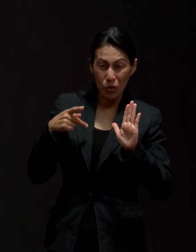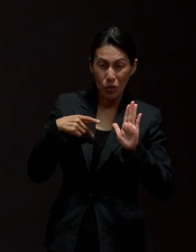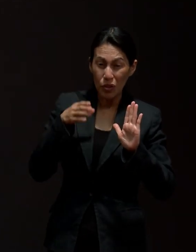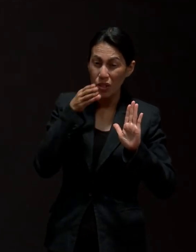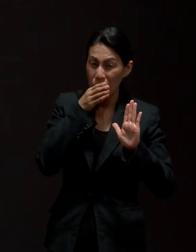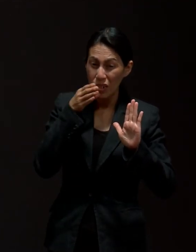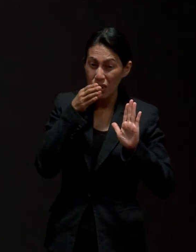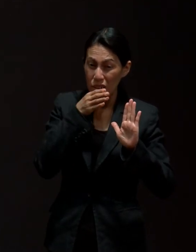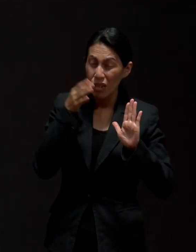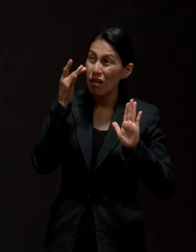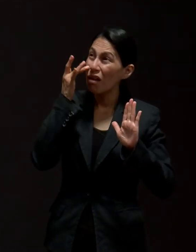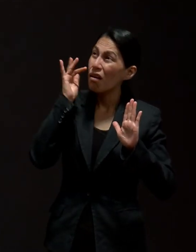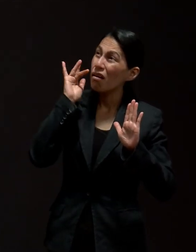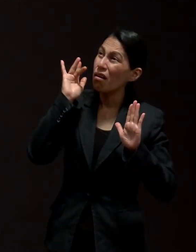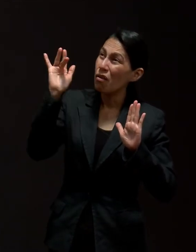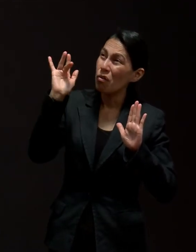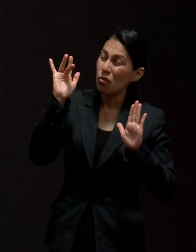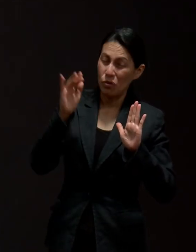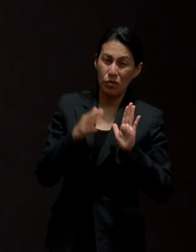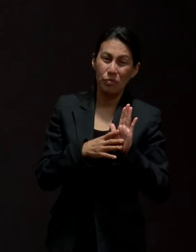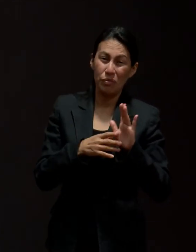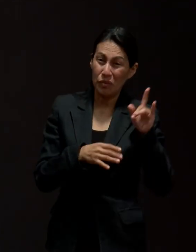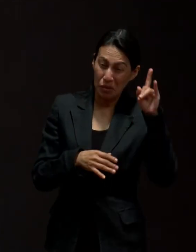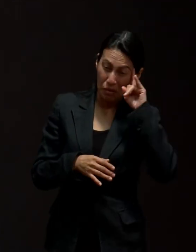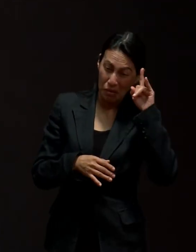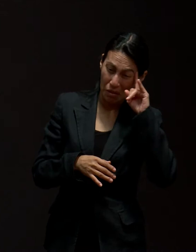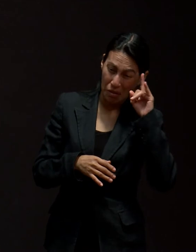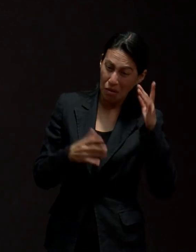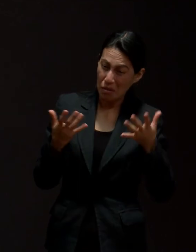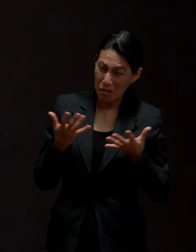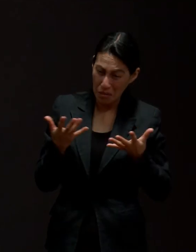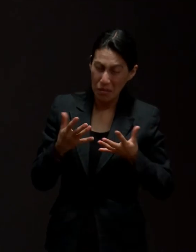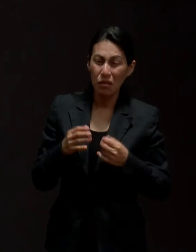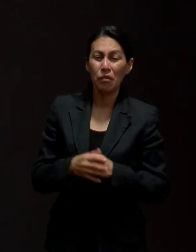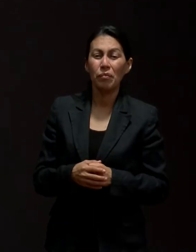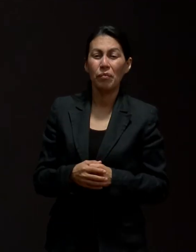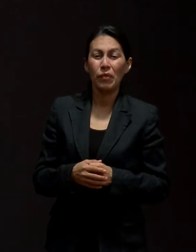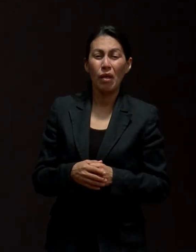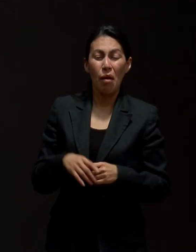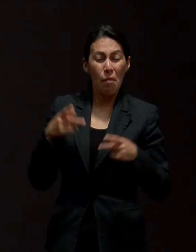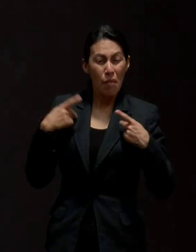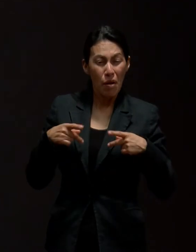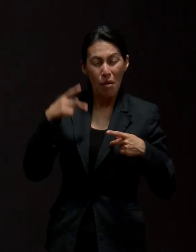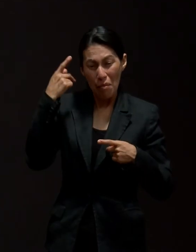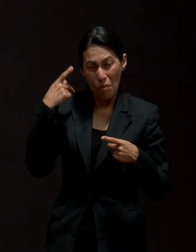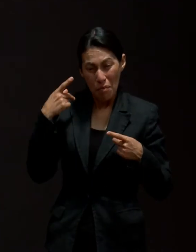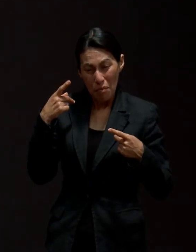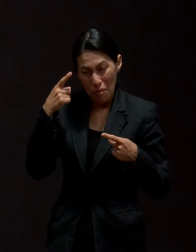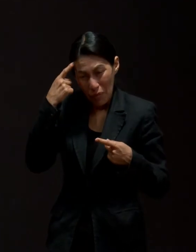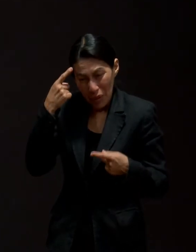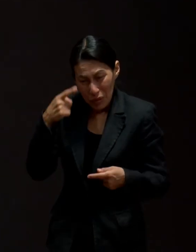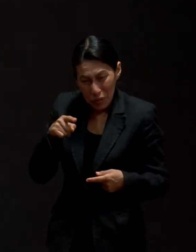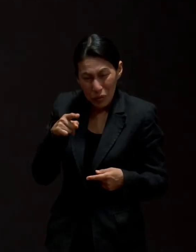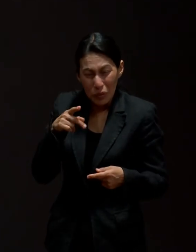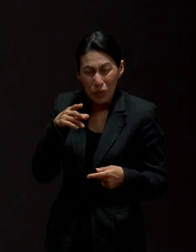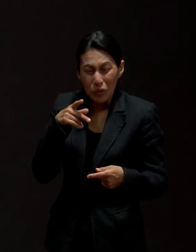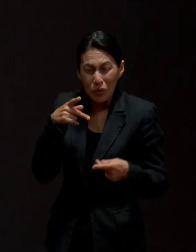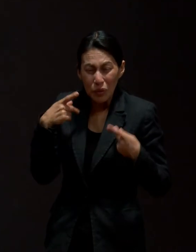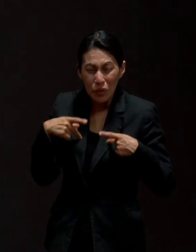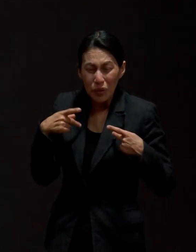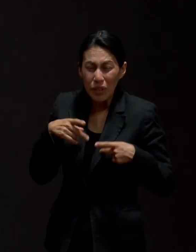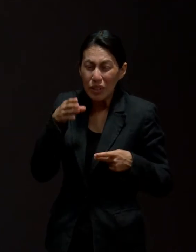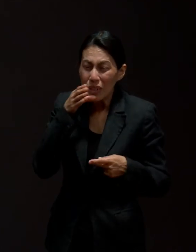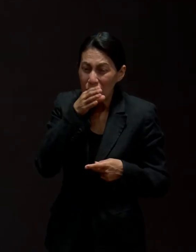actuar de maneras que deshonren a Dios, que representen desobediencia a Dios, que